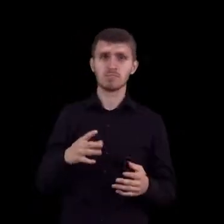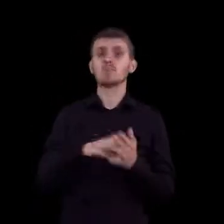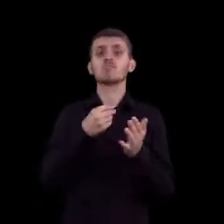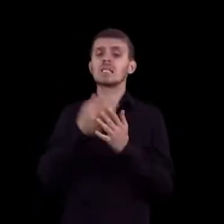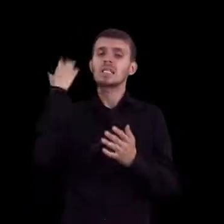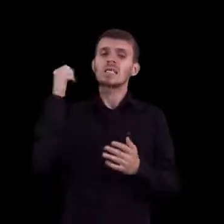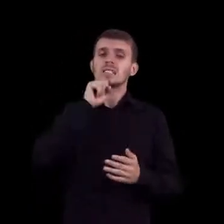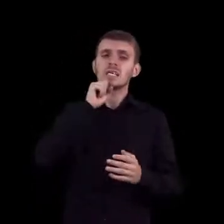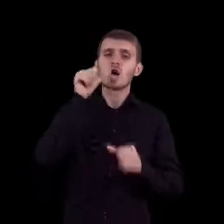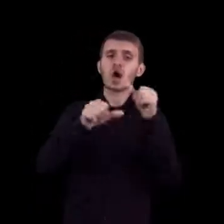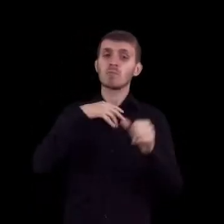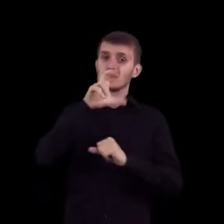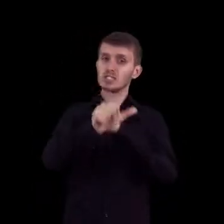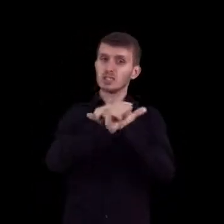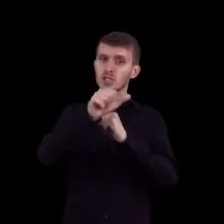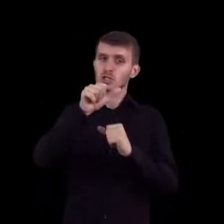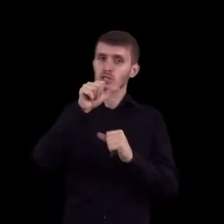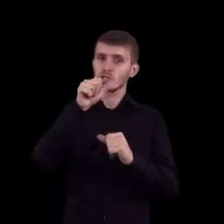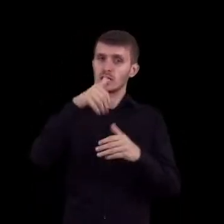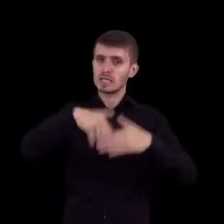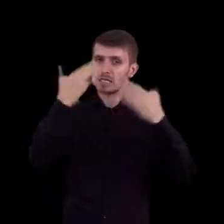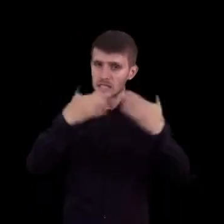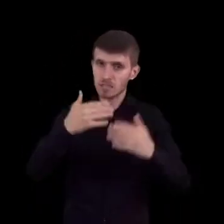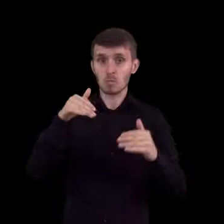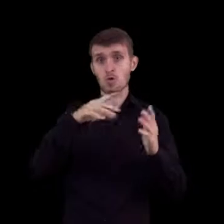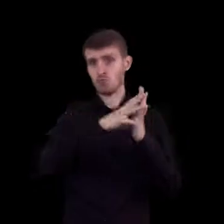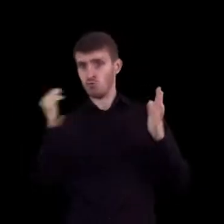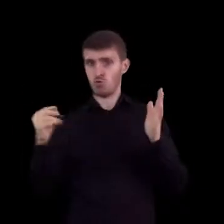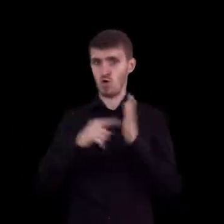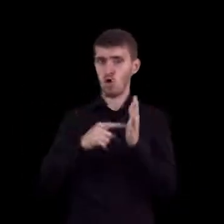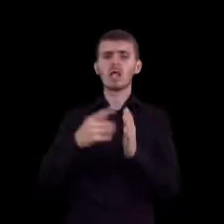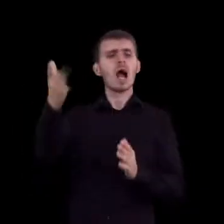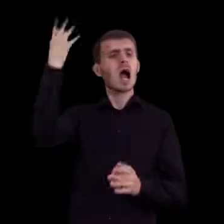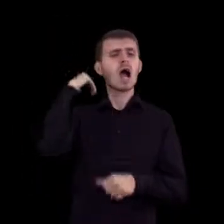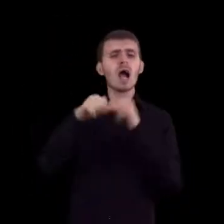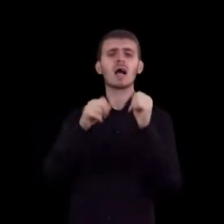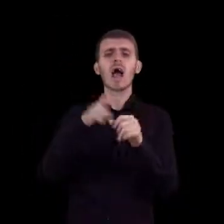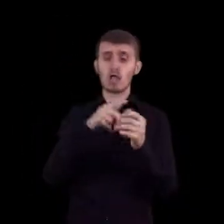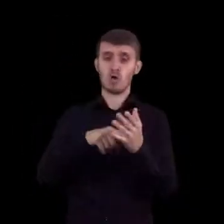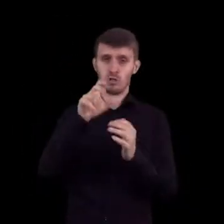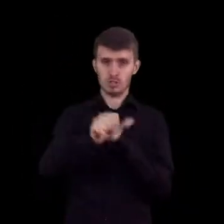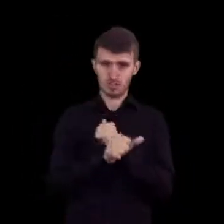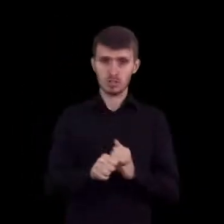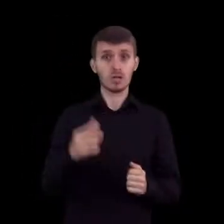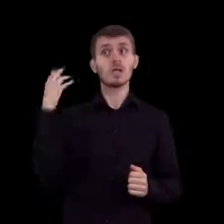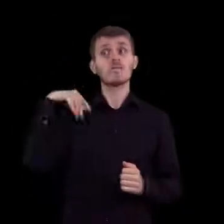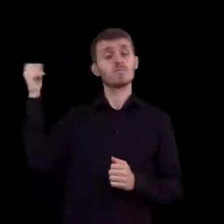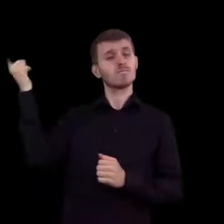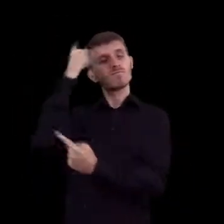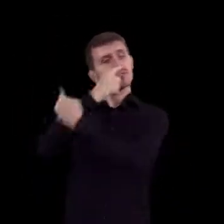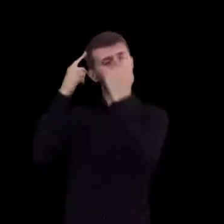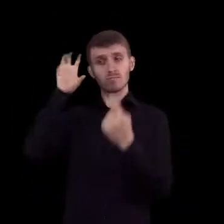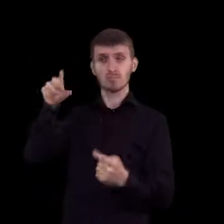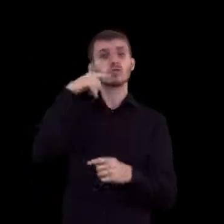liczba dni w roku jest zbliżona do liczby 360 stopni. Starożytne kalendarze miały właśnie taką liczbę dni. Zatem według nich